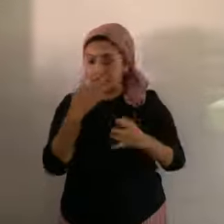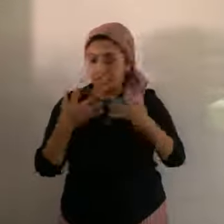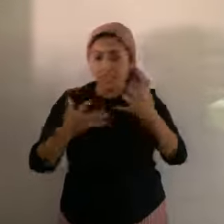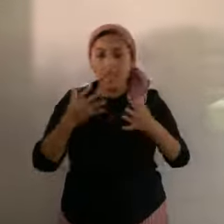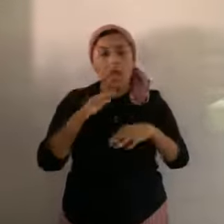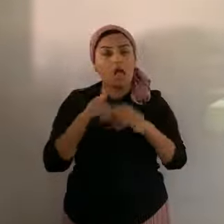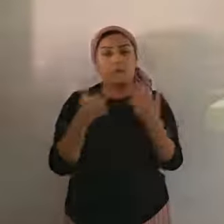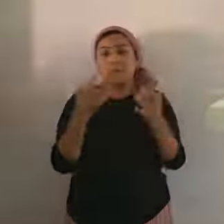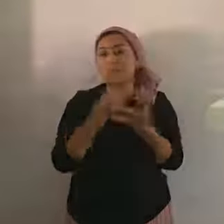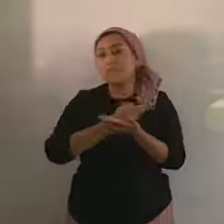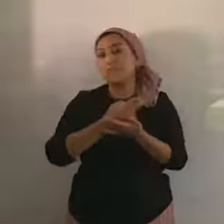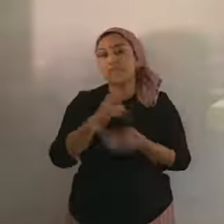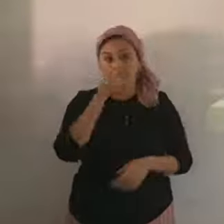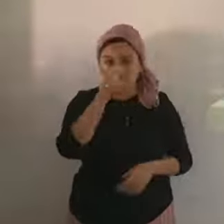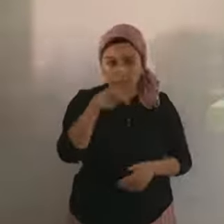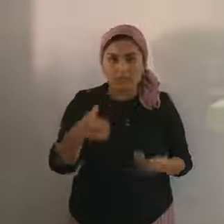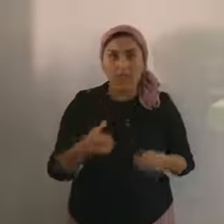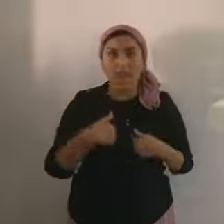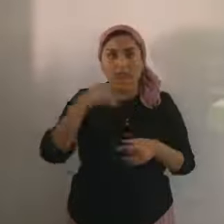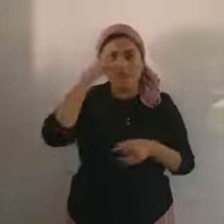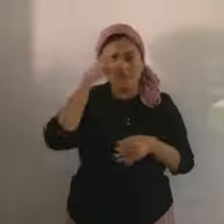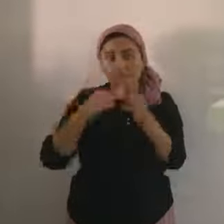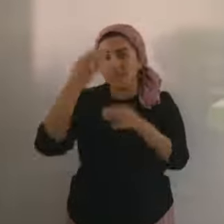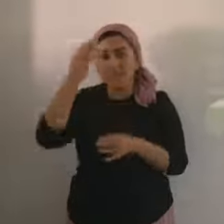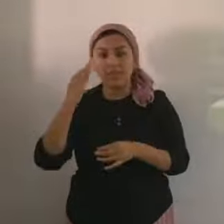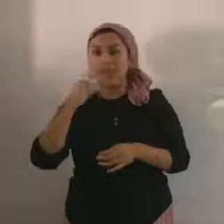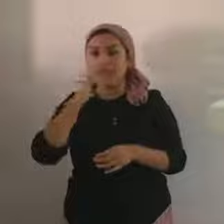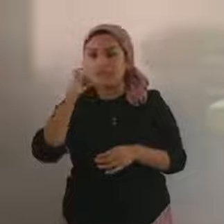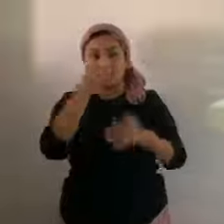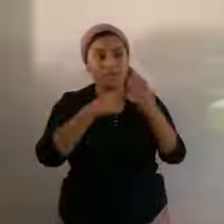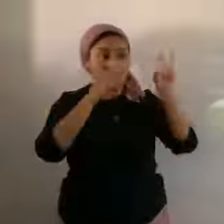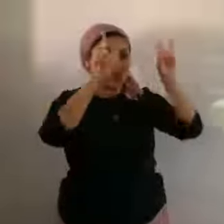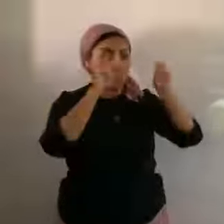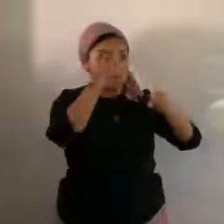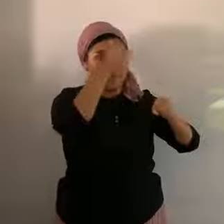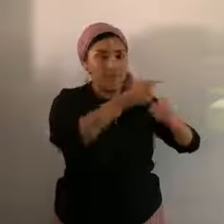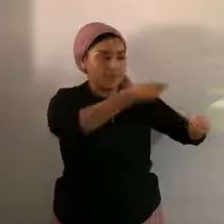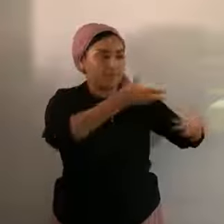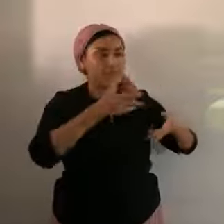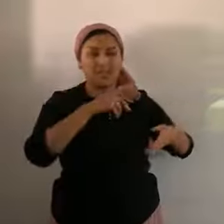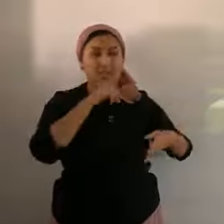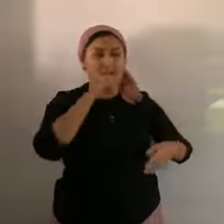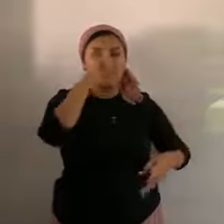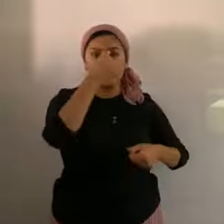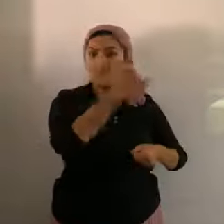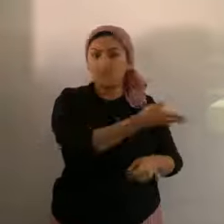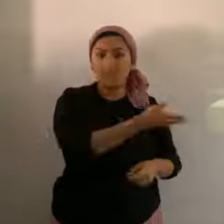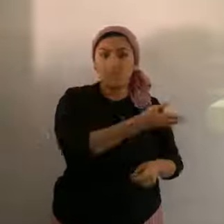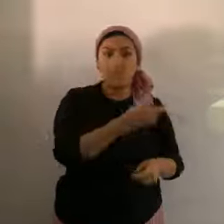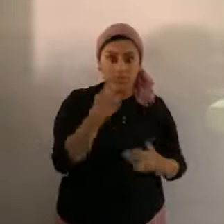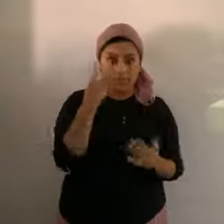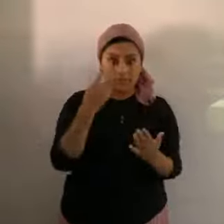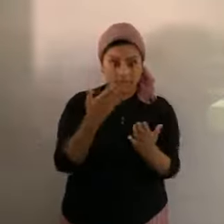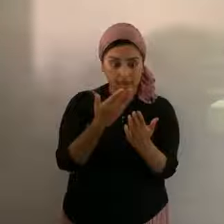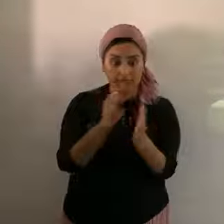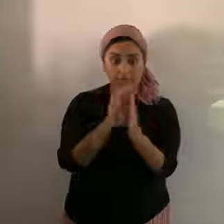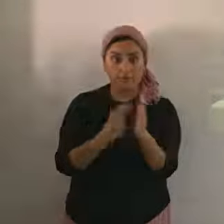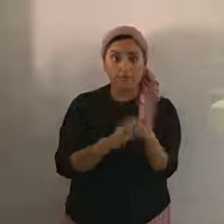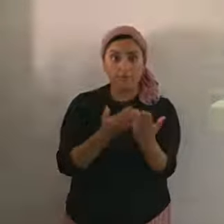echó a perder. Tú ten fe en Elohim, no en lo que te diga un hermanito, aleluya. Tú, aquí lo estamos viendo,